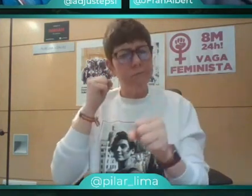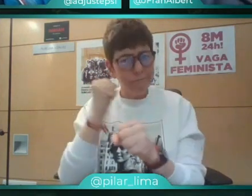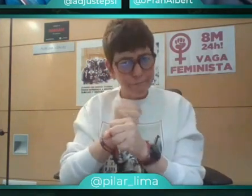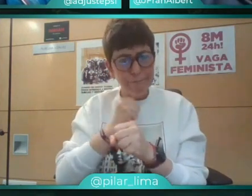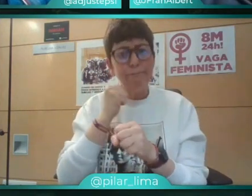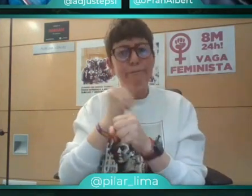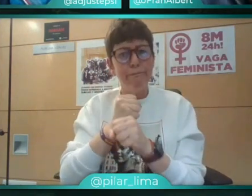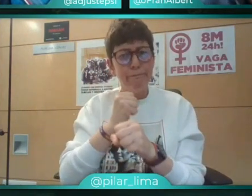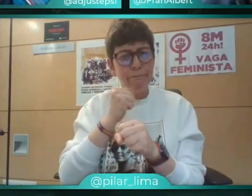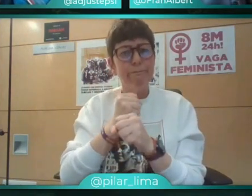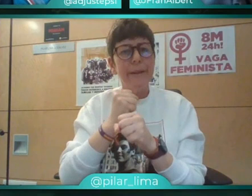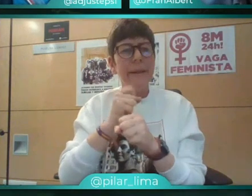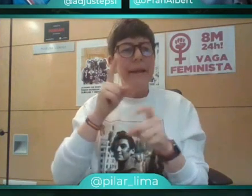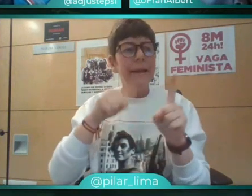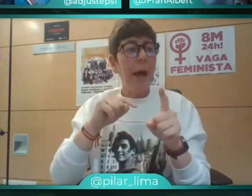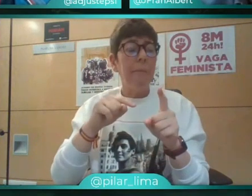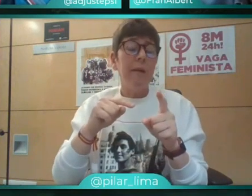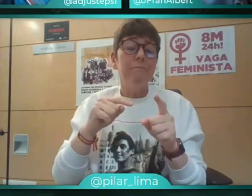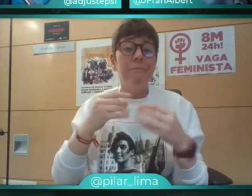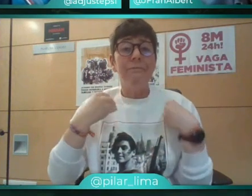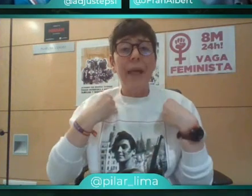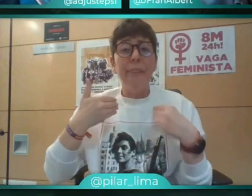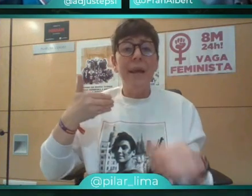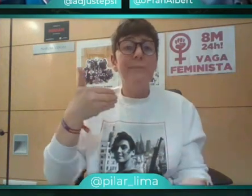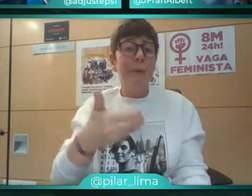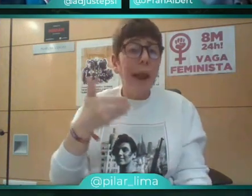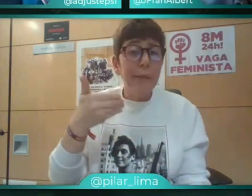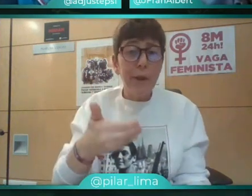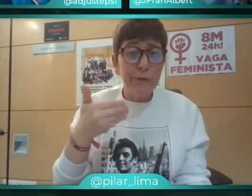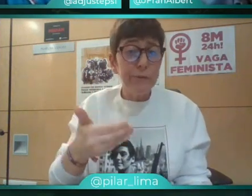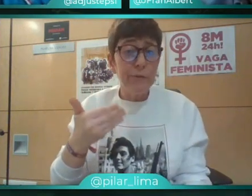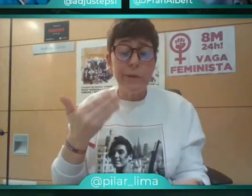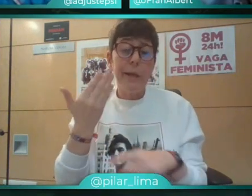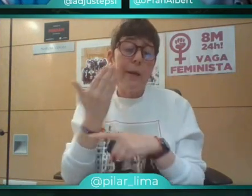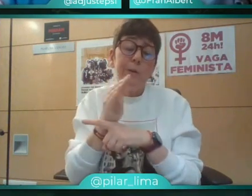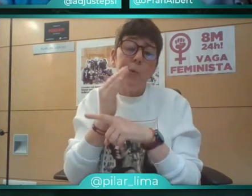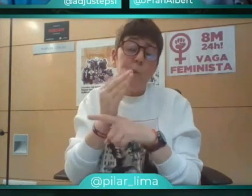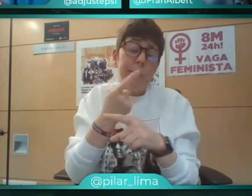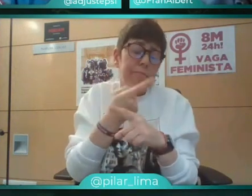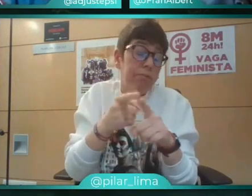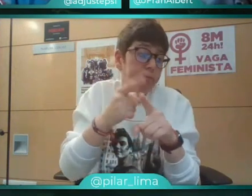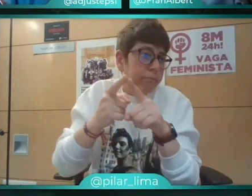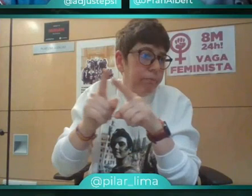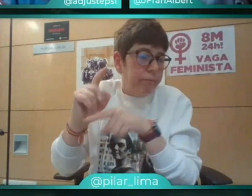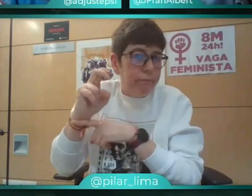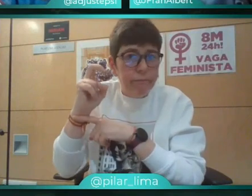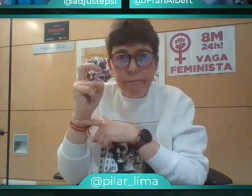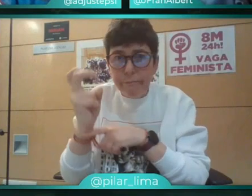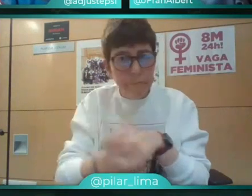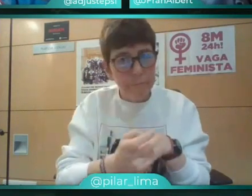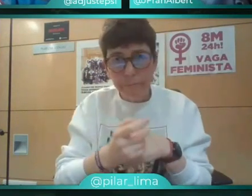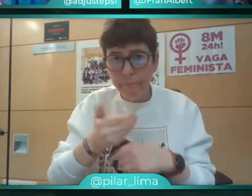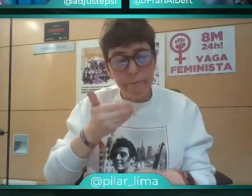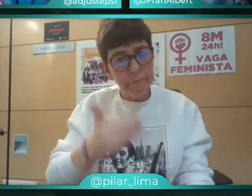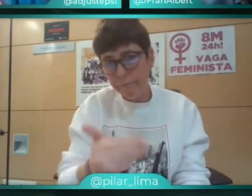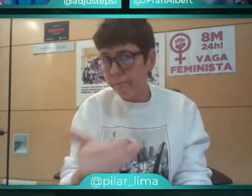todas las instituciones y aprendí aprendí mucho estando allá en esa experiencia he visto